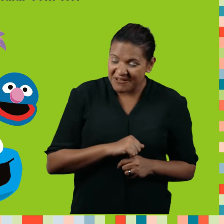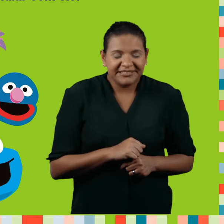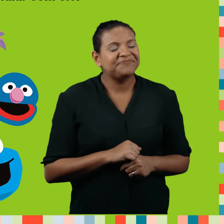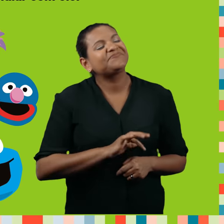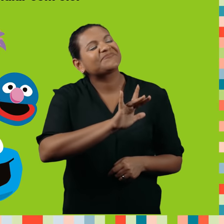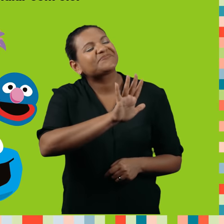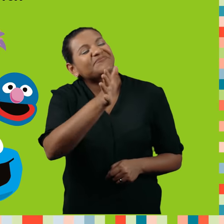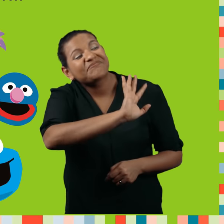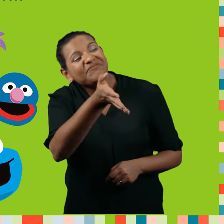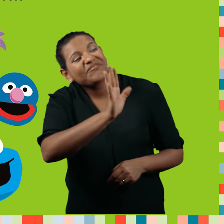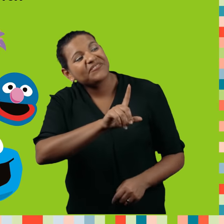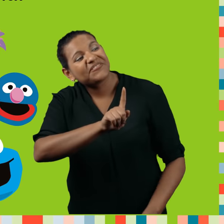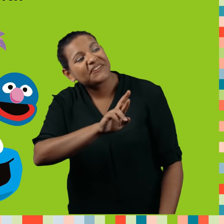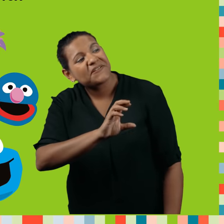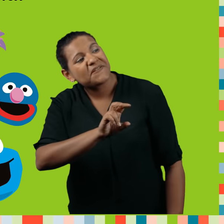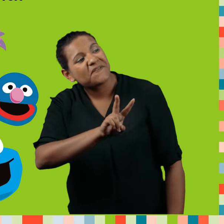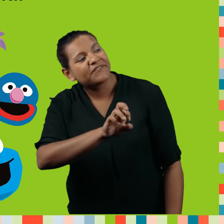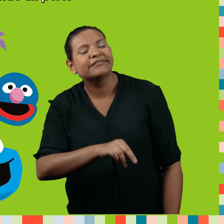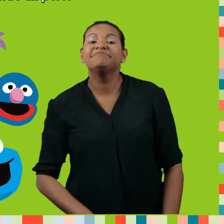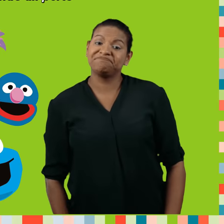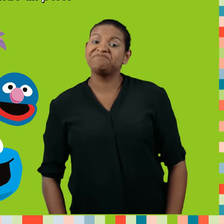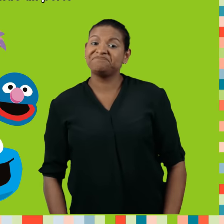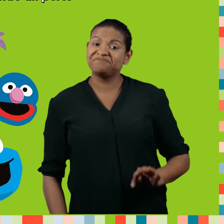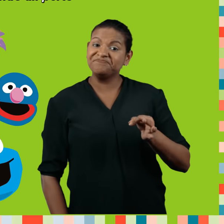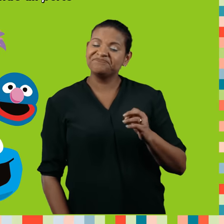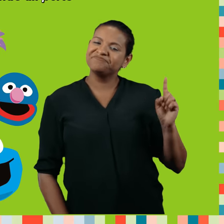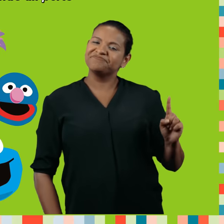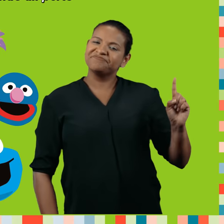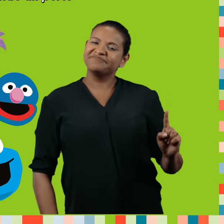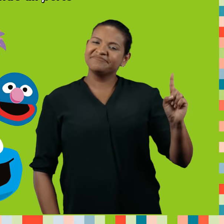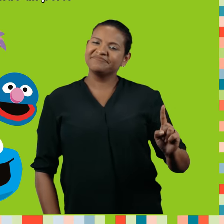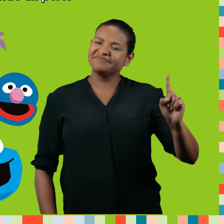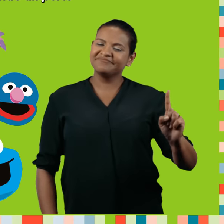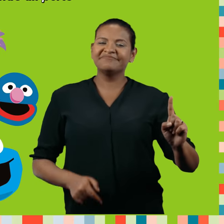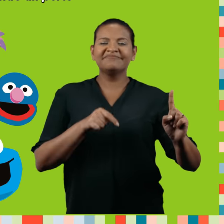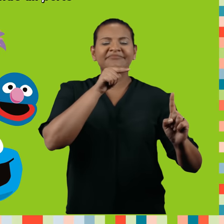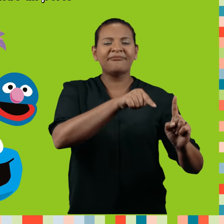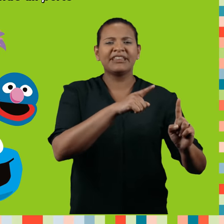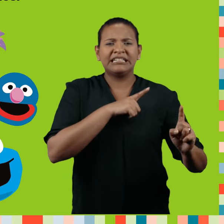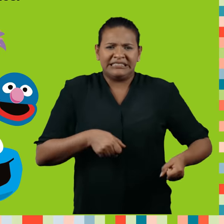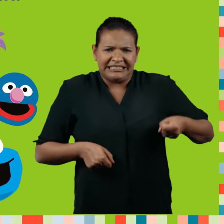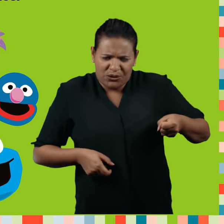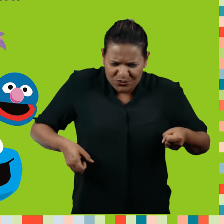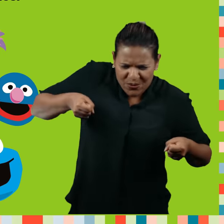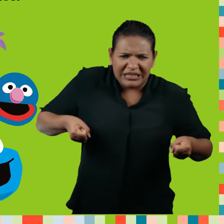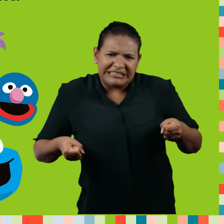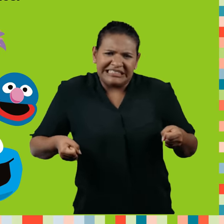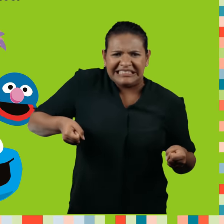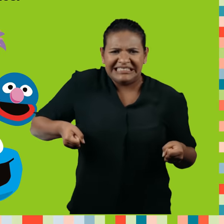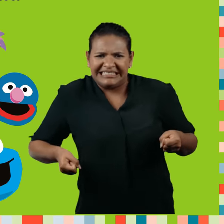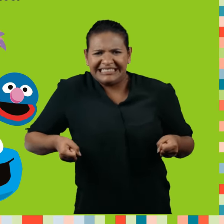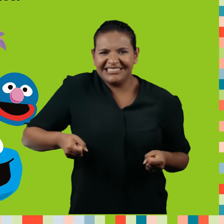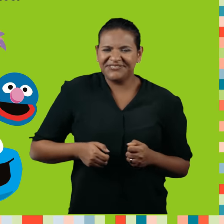com ele! Ei, Grover! Sim, era o Grover. E ele estava passando ali perto, cheio de sacolas